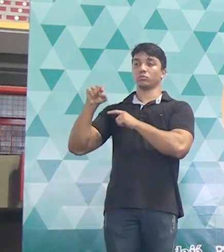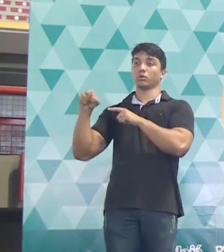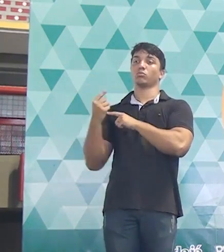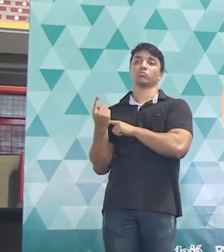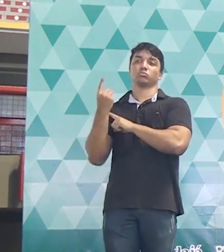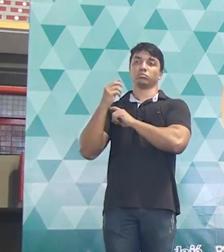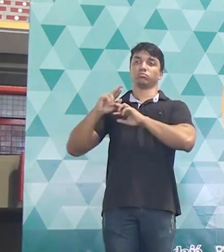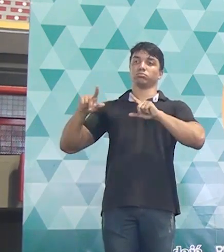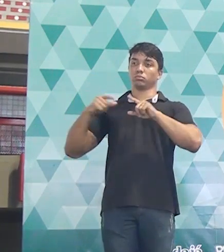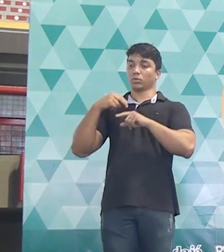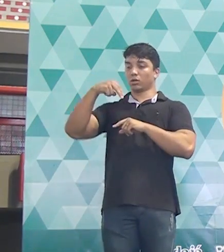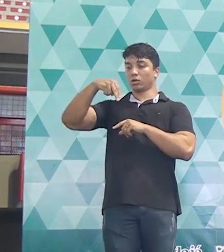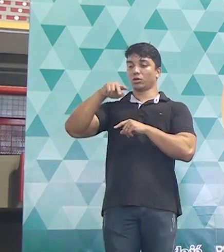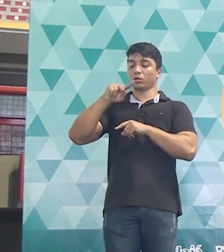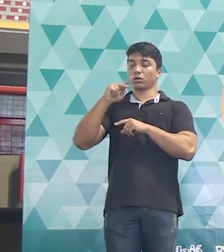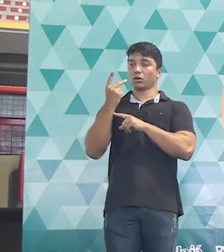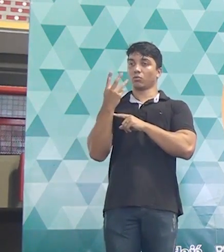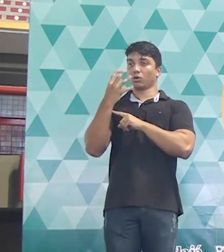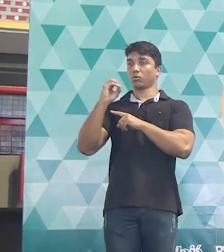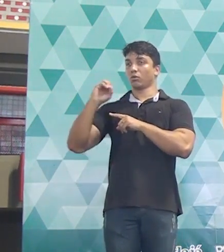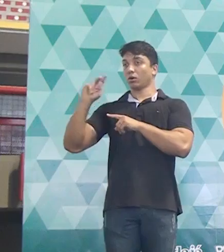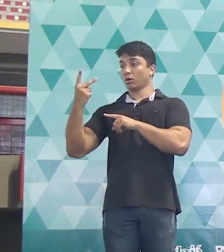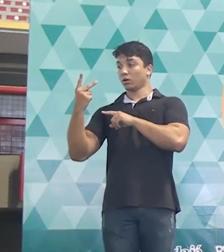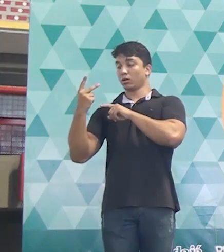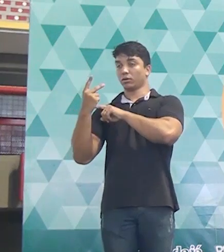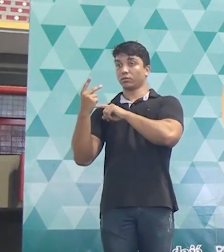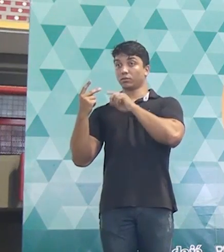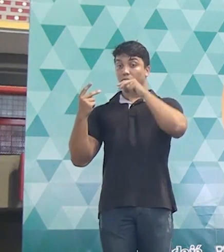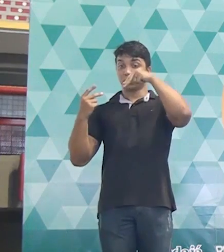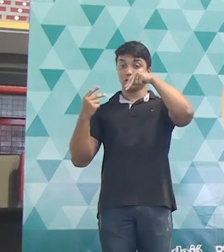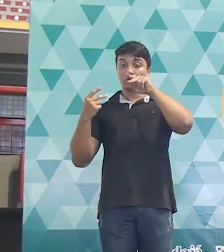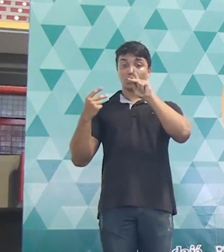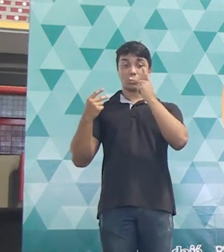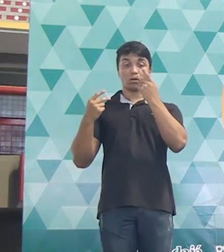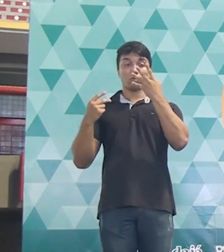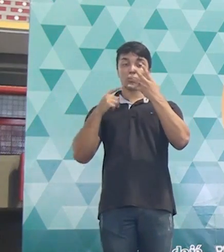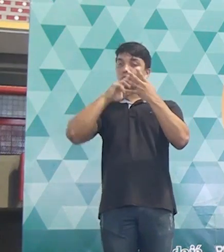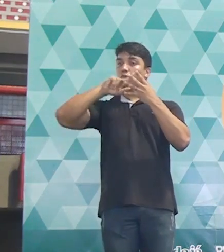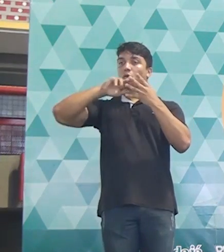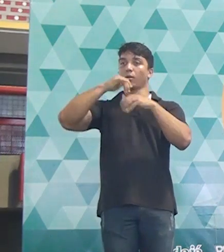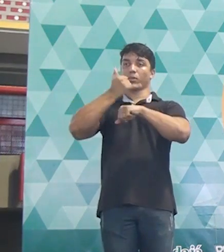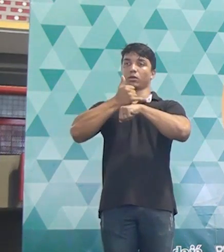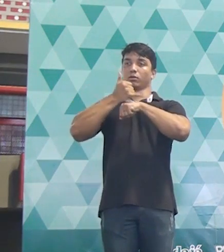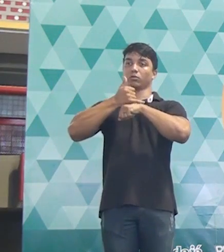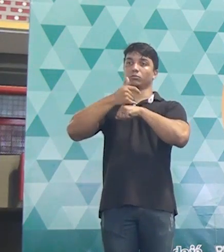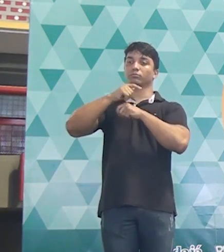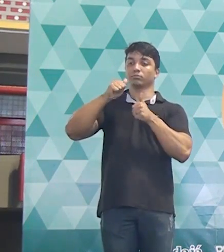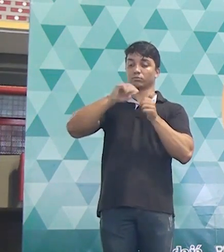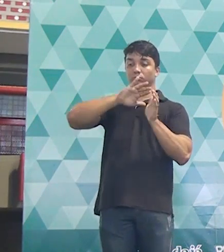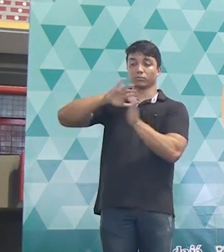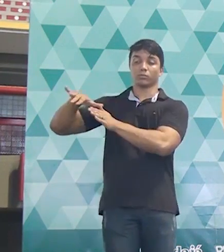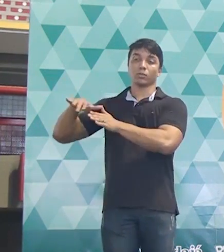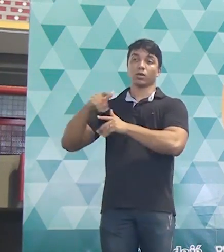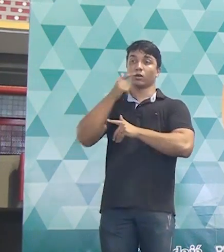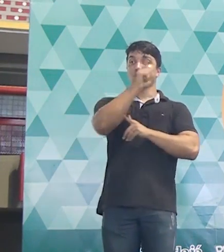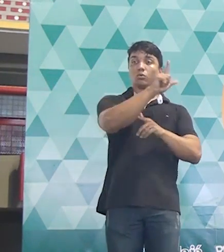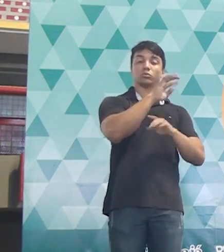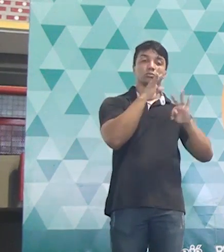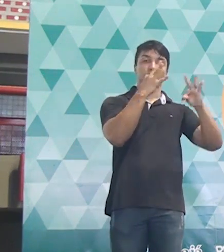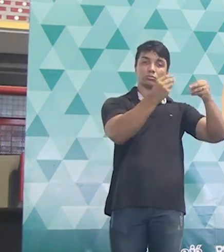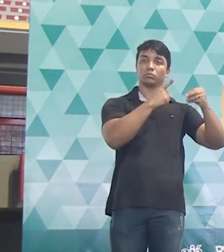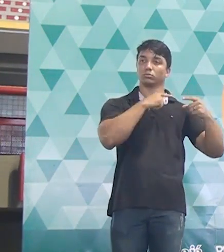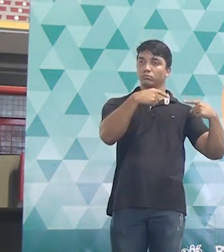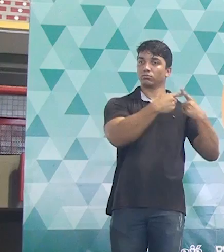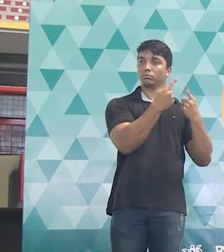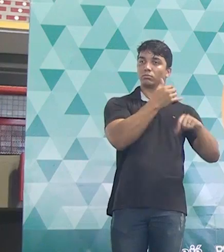Amoníaco é NH4OH. Esse NH4 não é um grupo metálico, mas toda base tem hidroxila ligada com